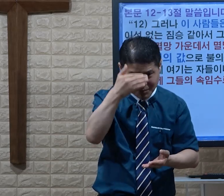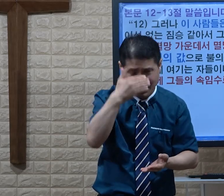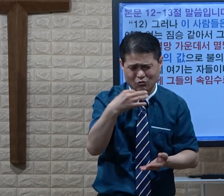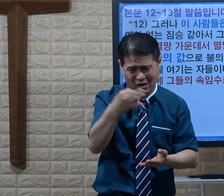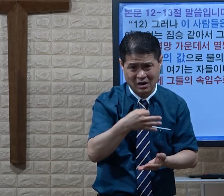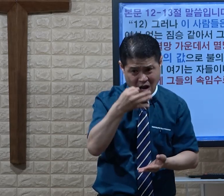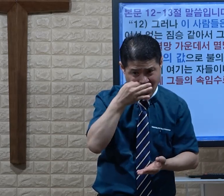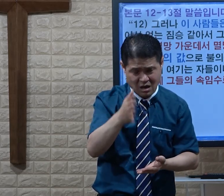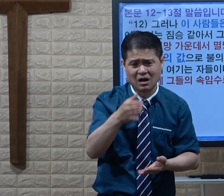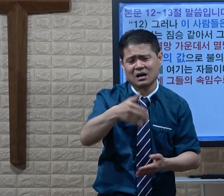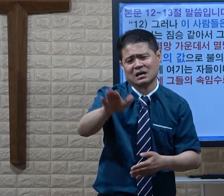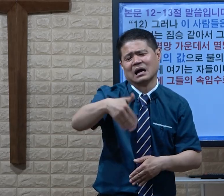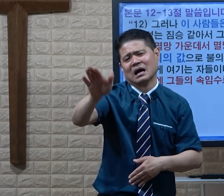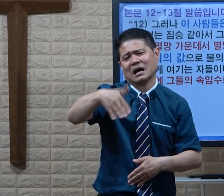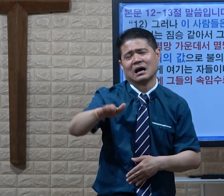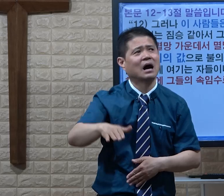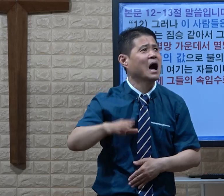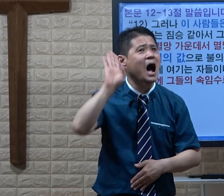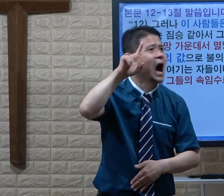사람들이 보고